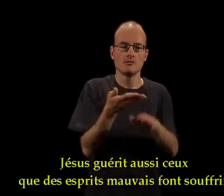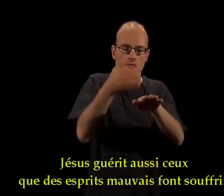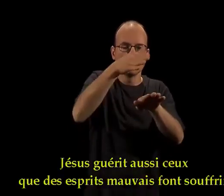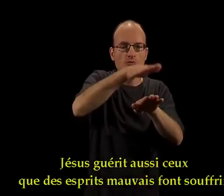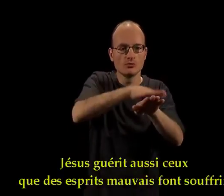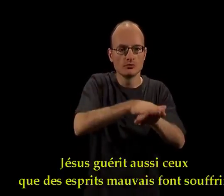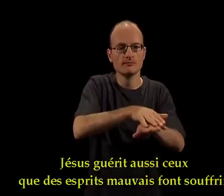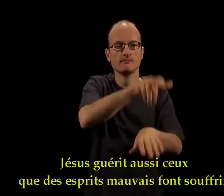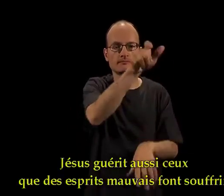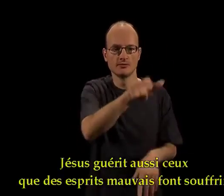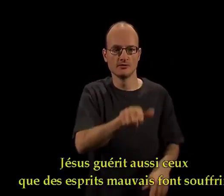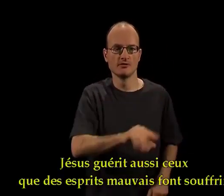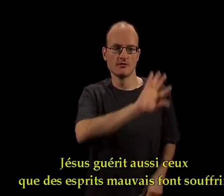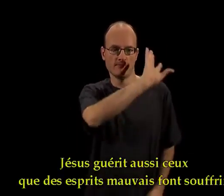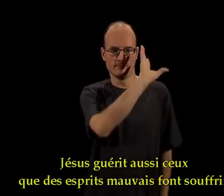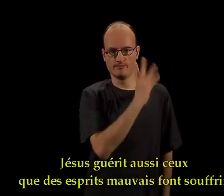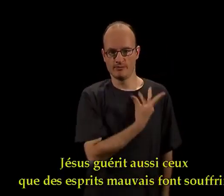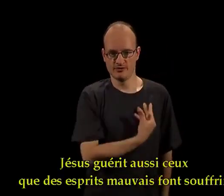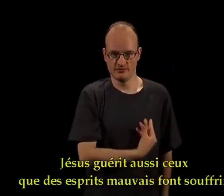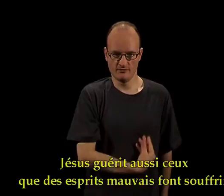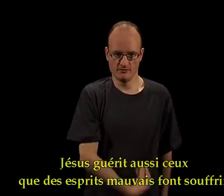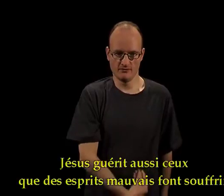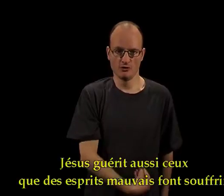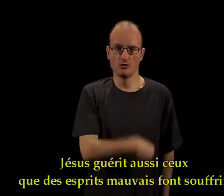Jésus guérit aussi ceux que des esprits mauvais font souffrir.